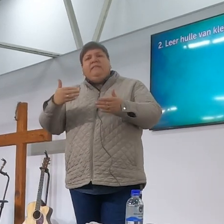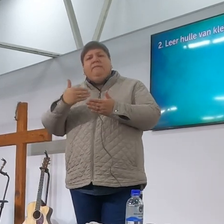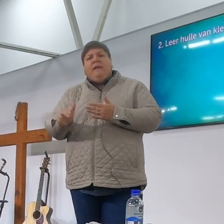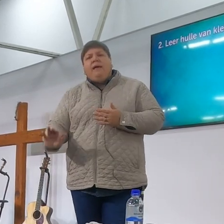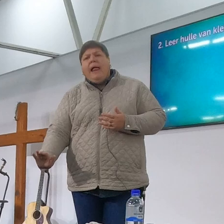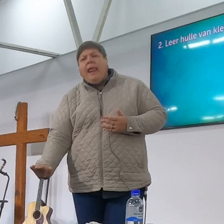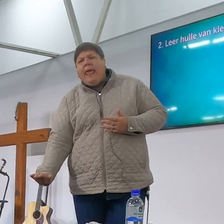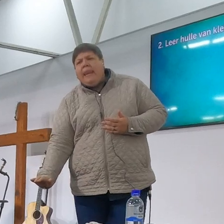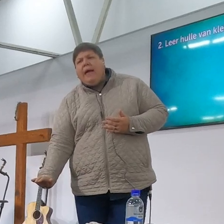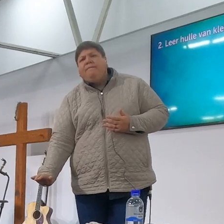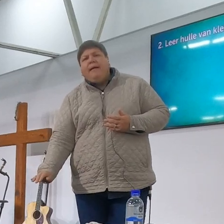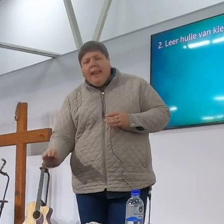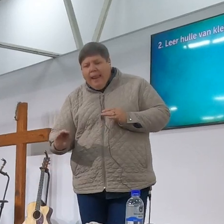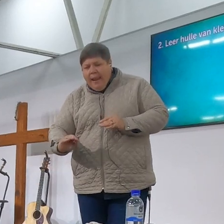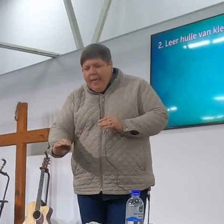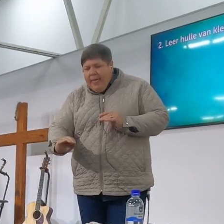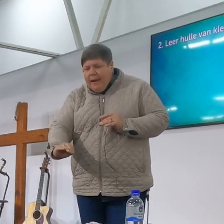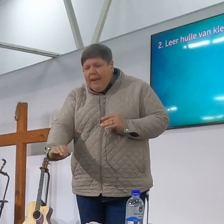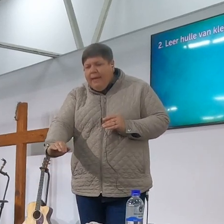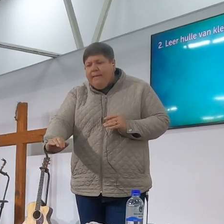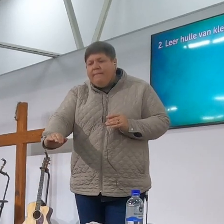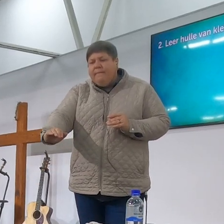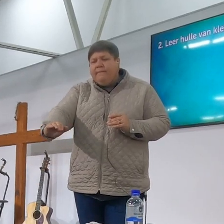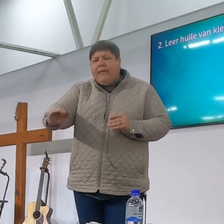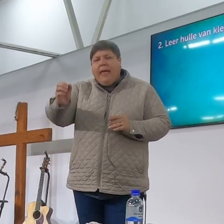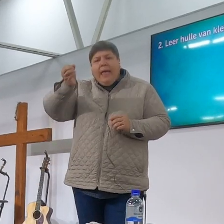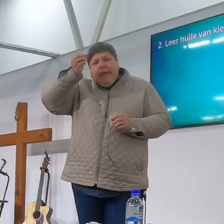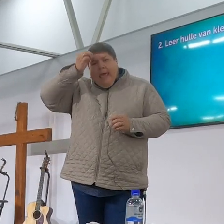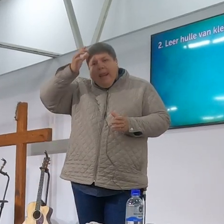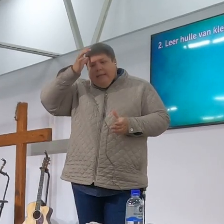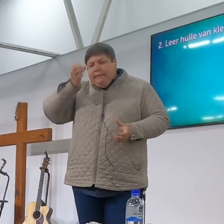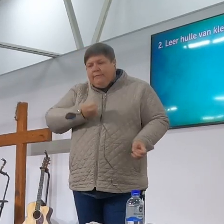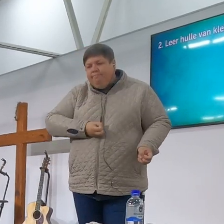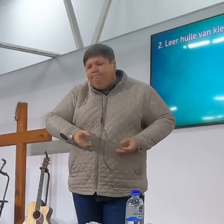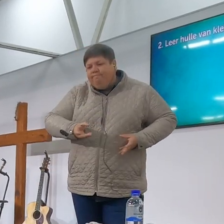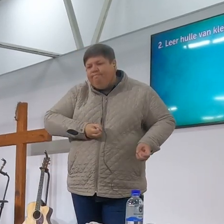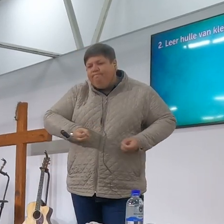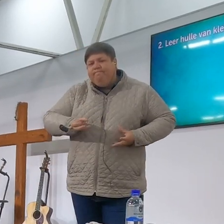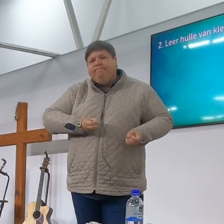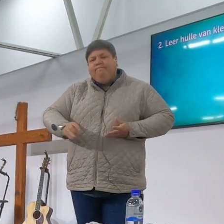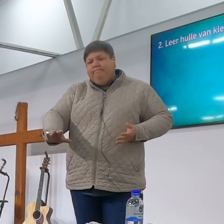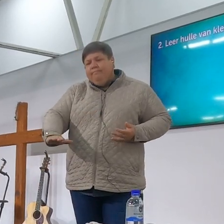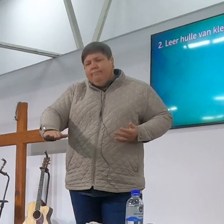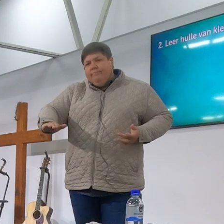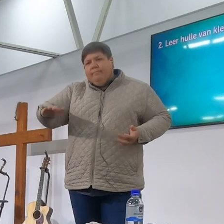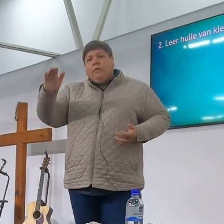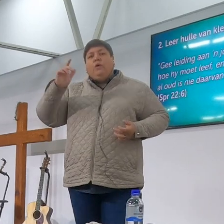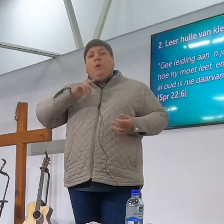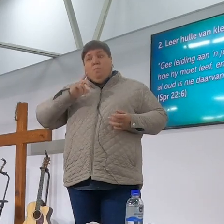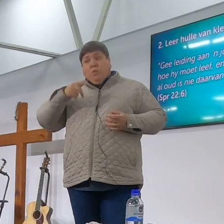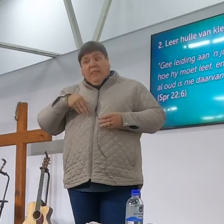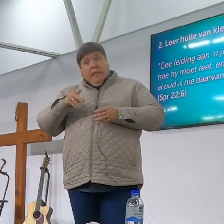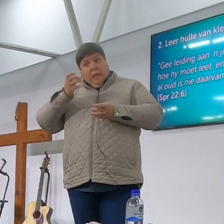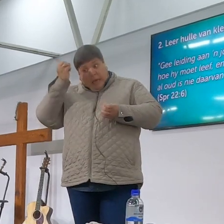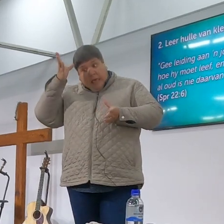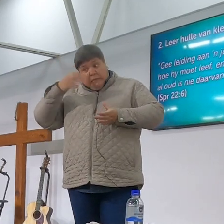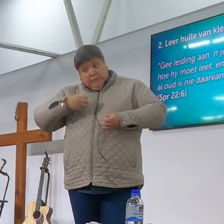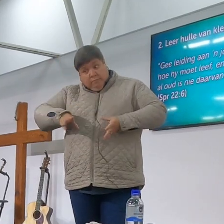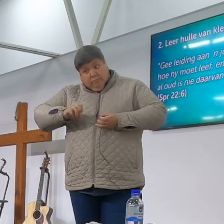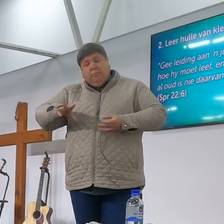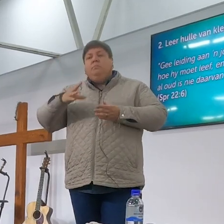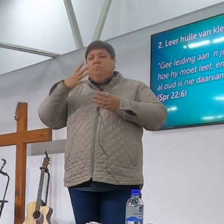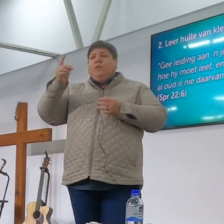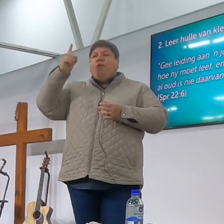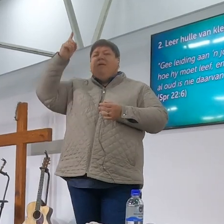af opvang en leer hou hier verband met kennis. Ons moet hulle die regte kennis leer. Ons moet hulle die woord van God leer. In